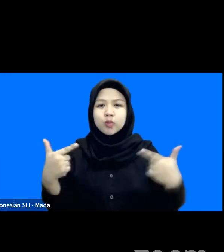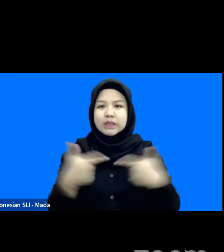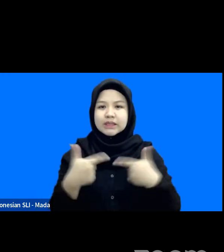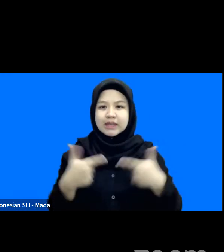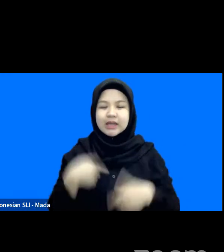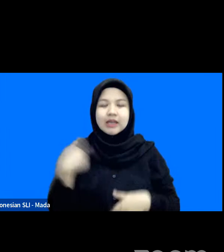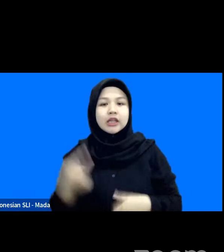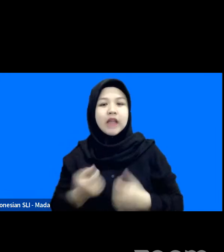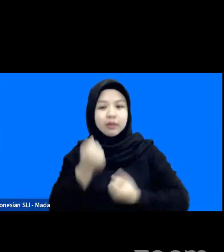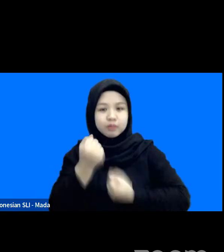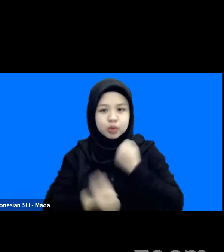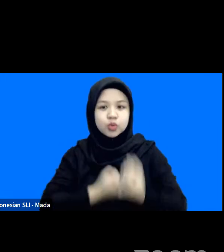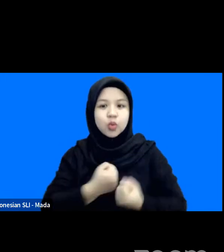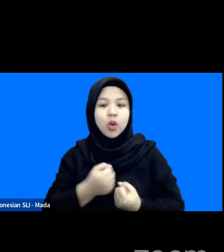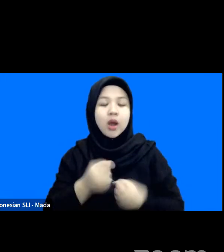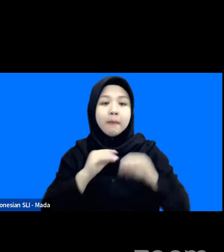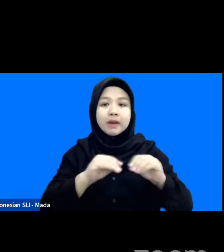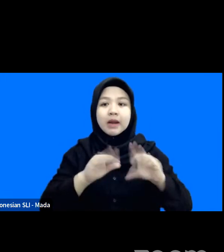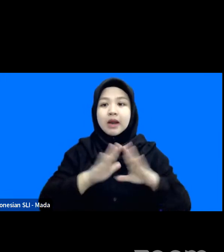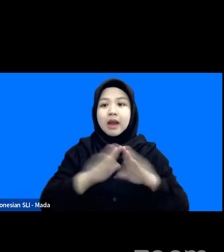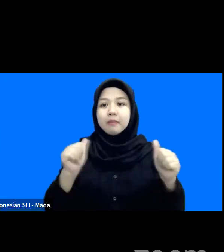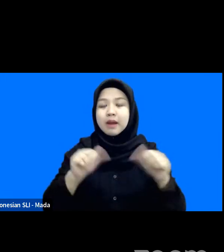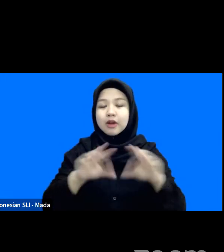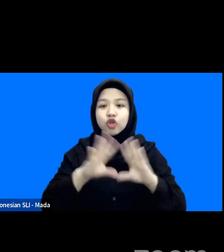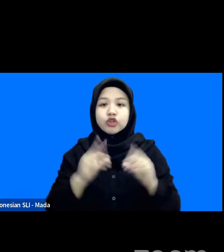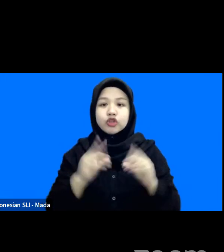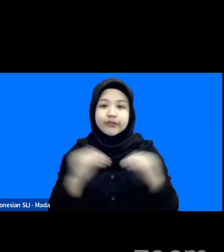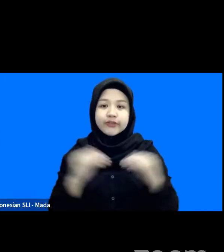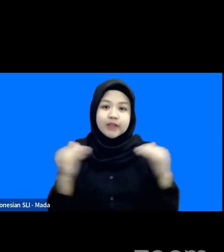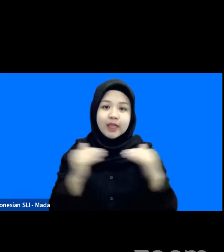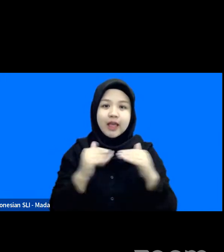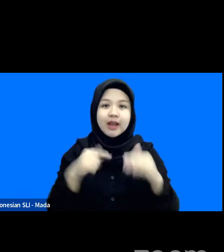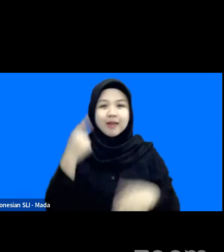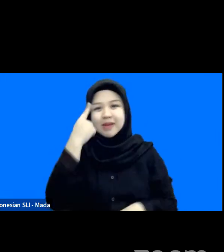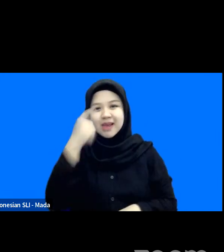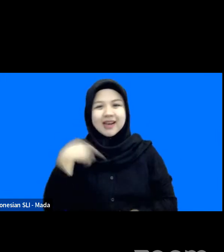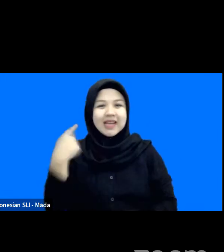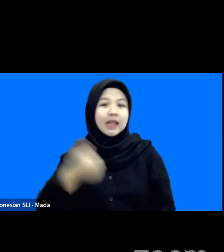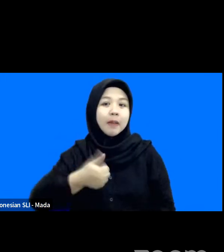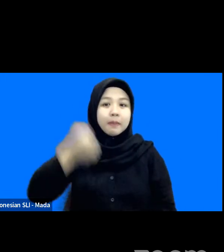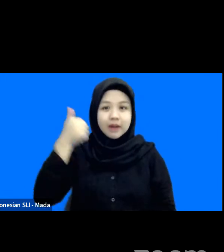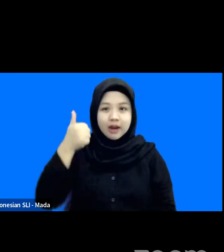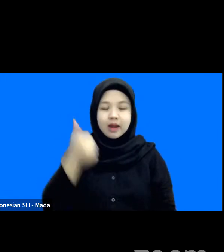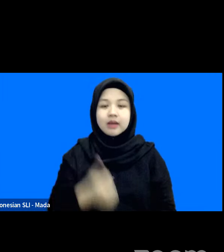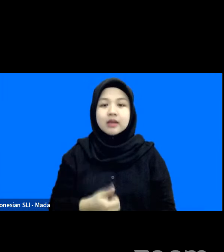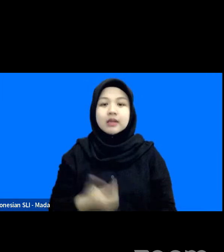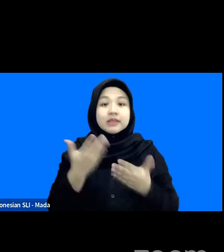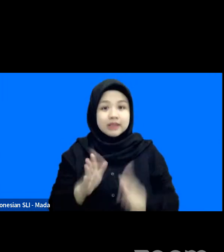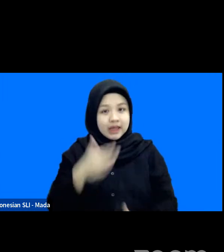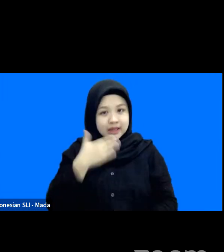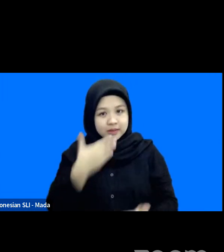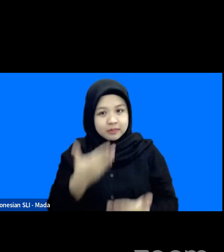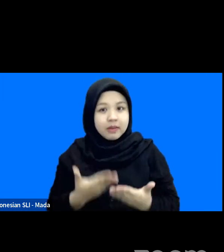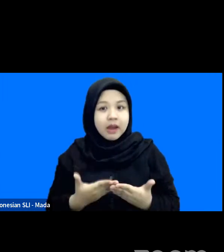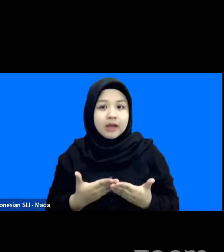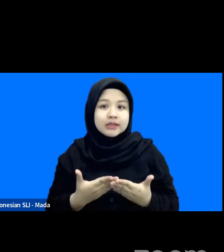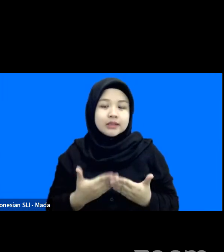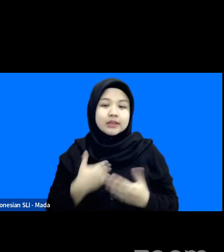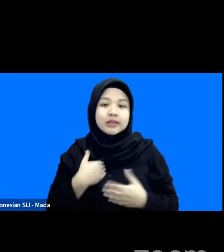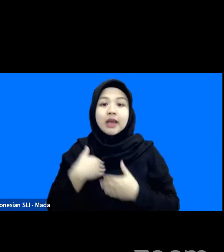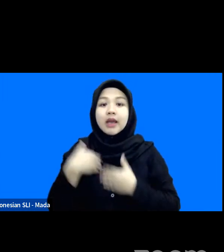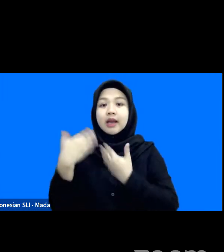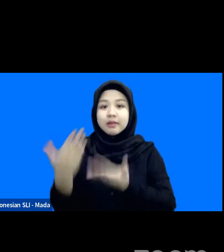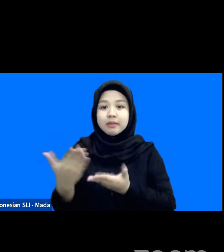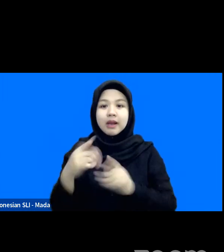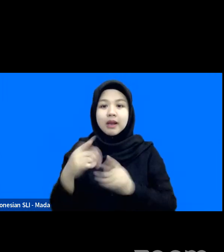Dengan pendidikan yang aman, inklusif, dan setara, kami yakin kami akan menang. Sekian dari saya, terima kasih. Saya kembalikan